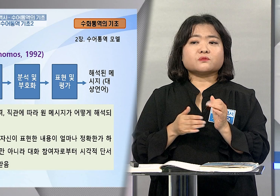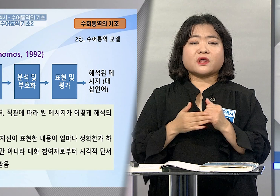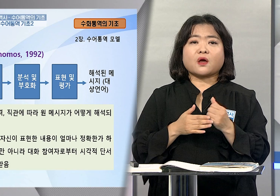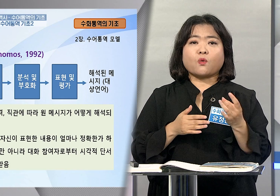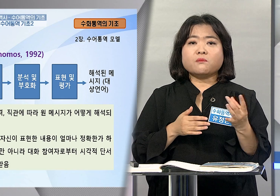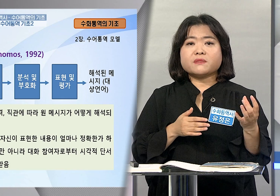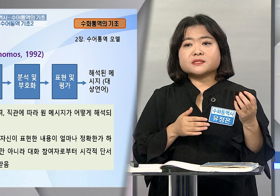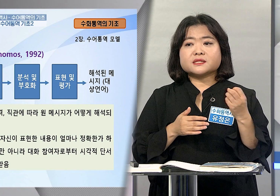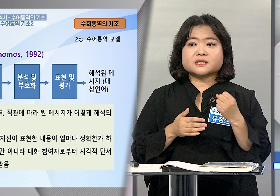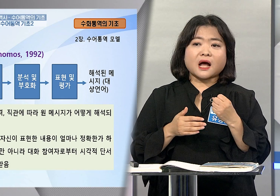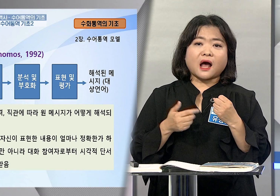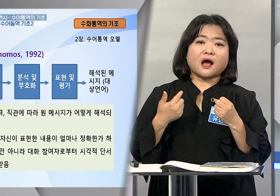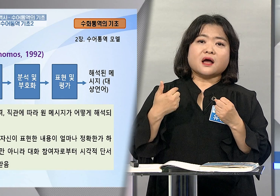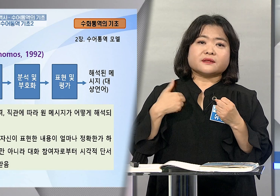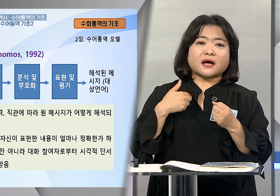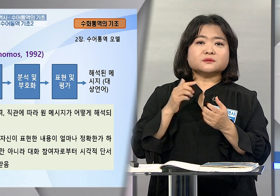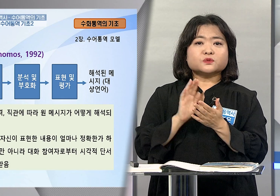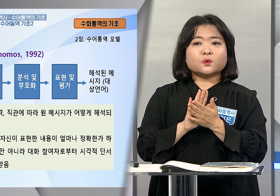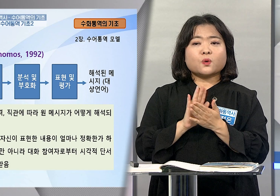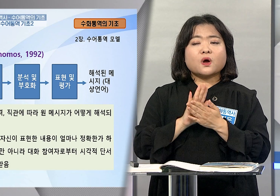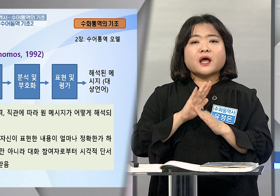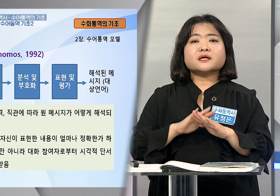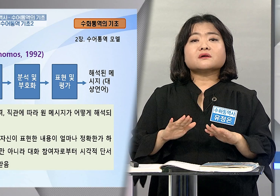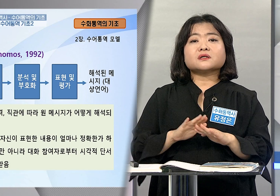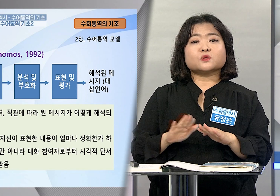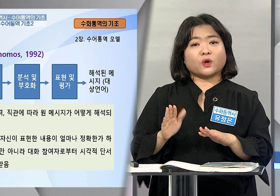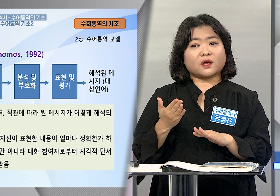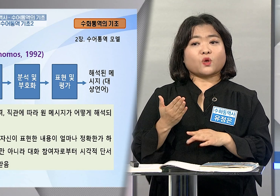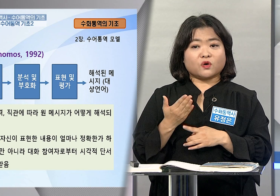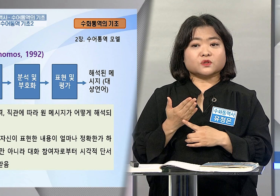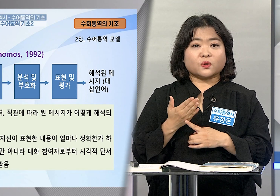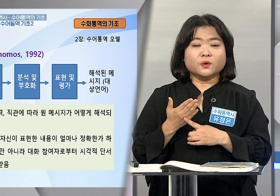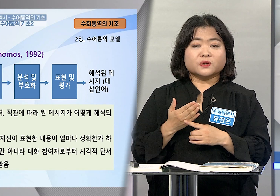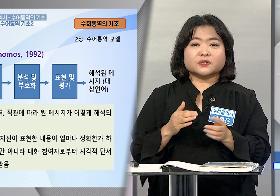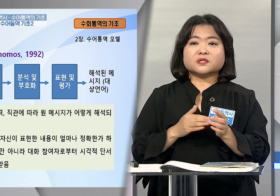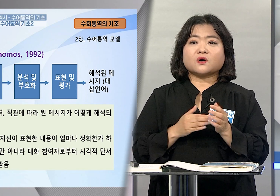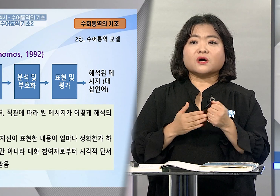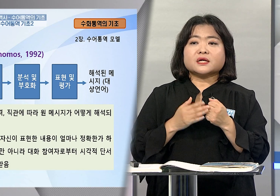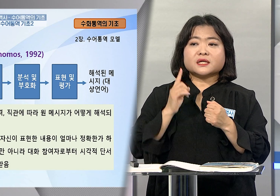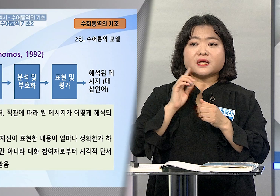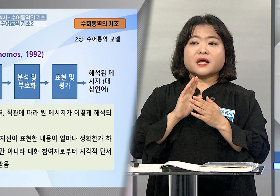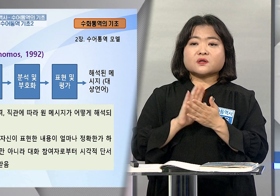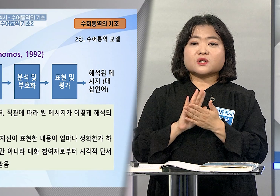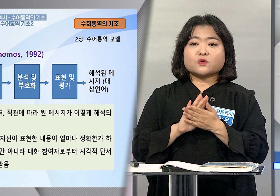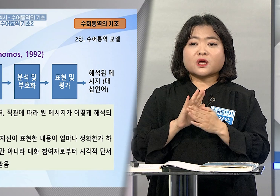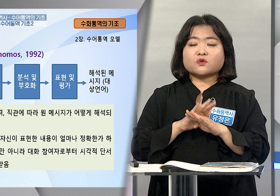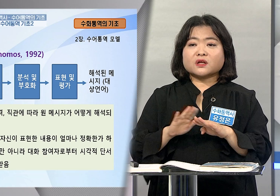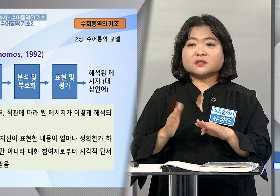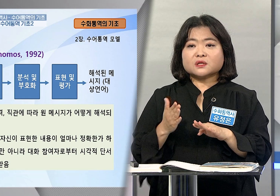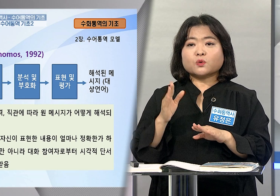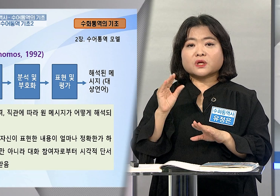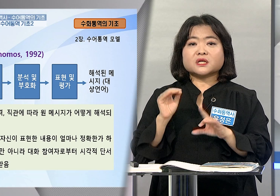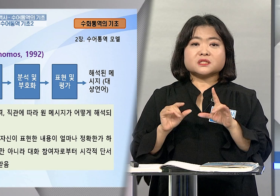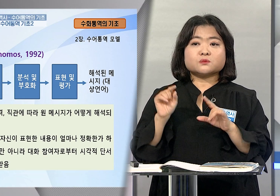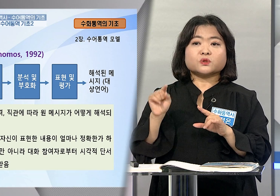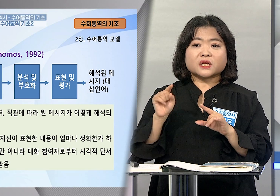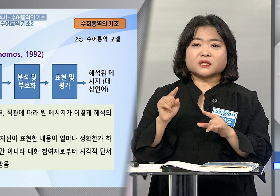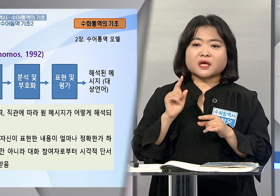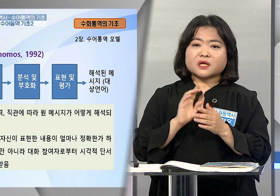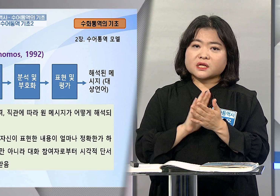때문에 원 메시지가 나름으로 해석이 되게 되거든요. 그래서 이 해석이 되게 되는 이 모델이 인지 모델인데 이